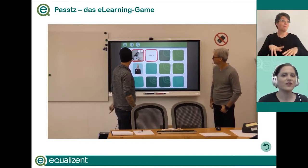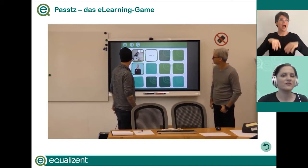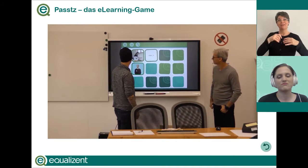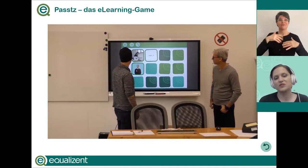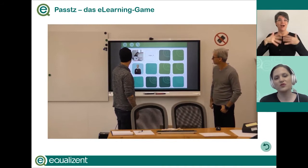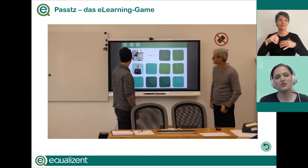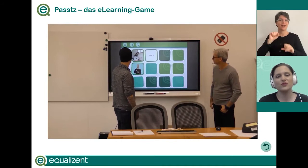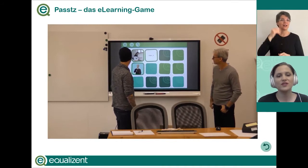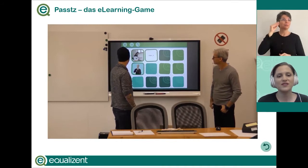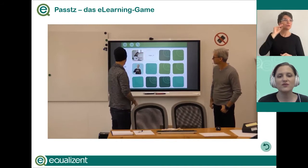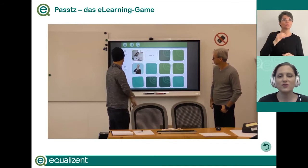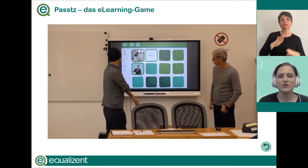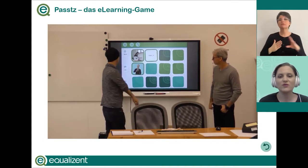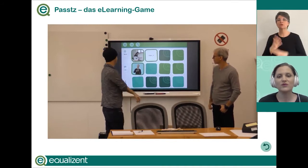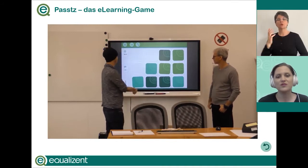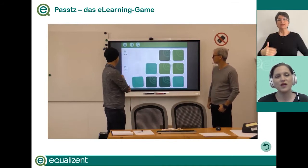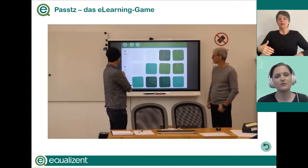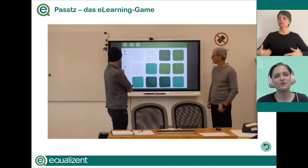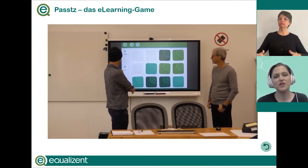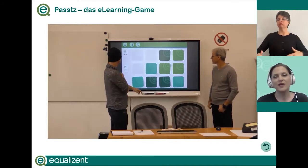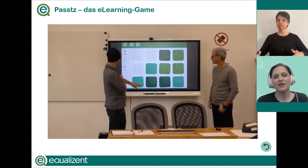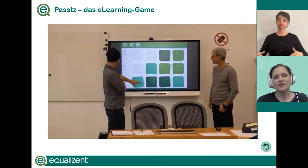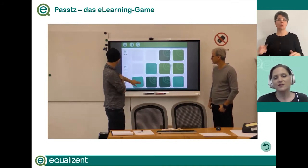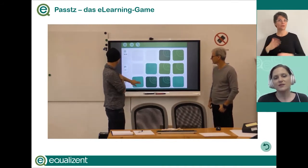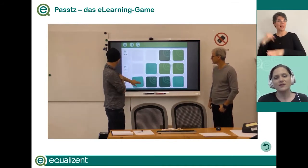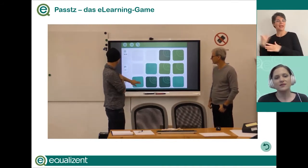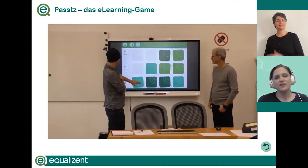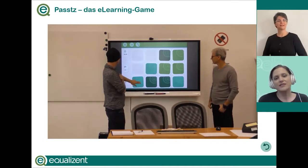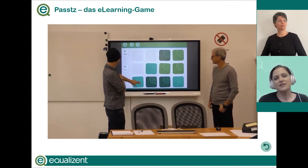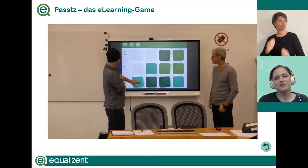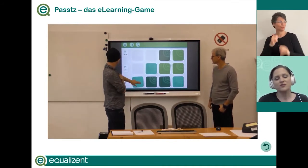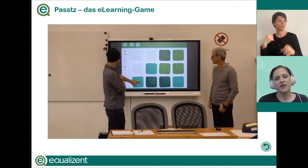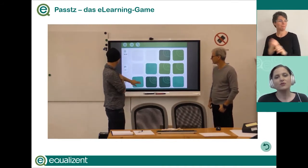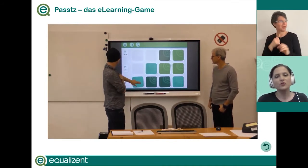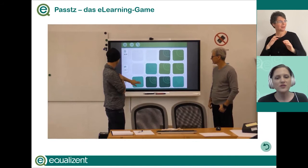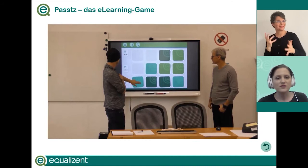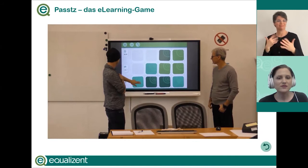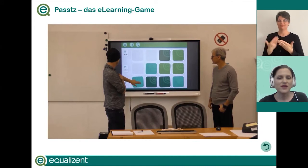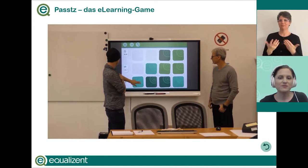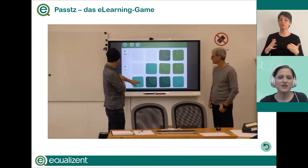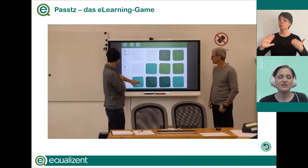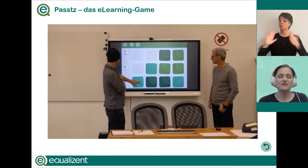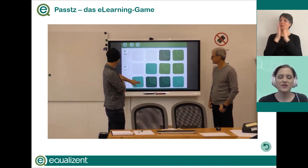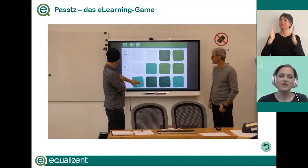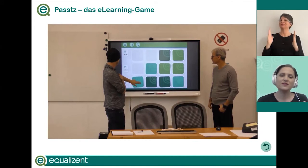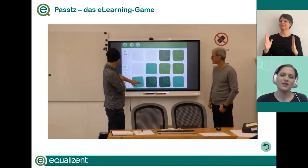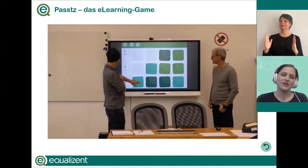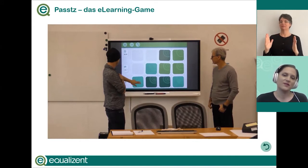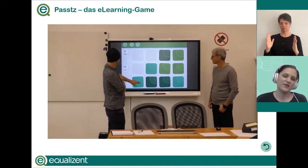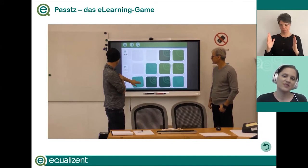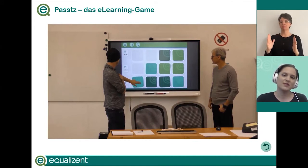verwenden oder zwischendurch als Auflockerung oder zum Abschluss. Sie sind total kurz, das heißt, man kann sie